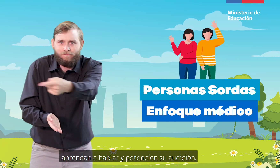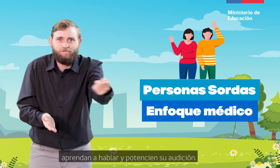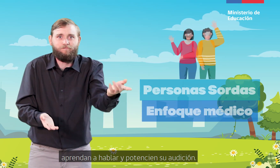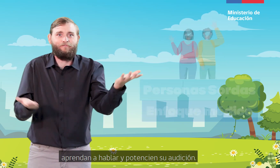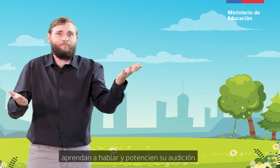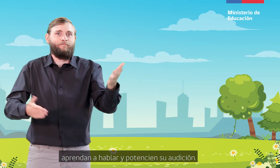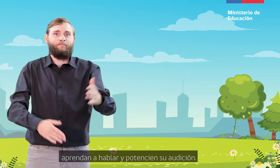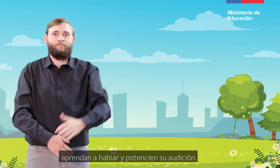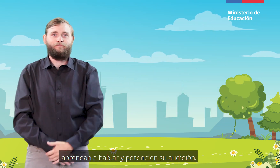potencien su audición.